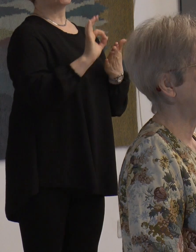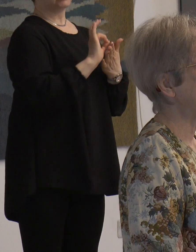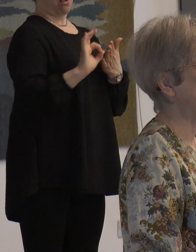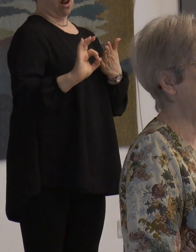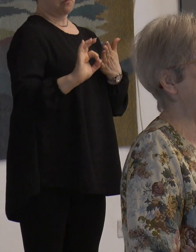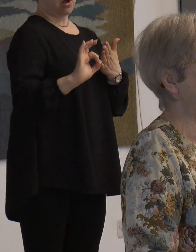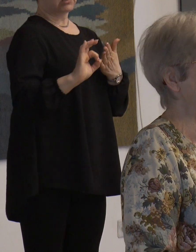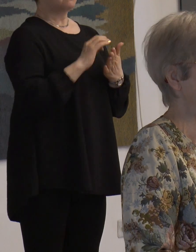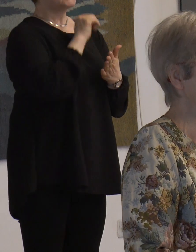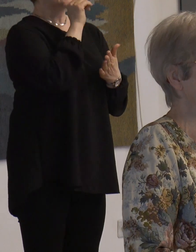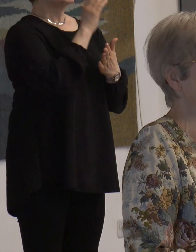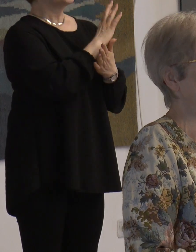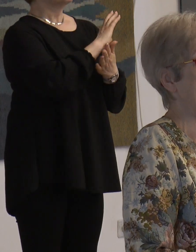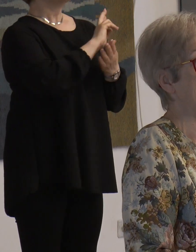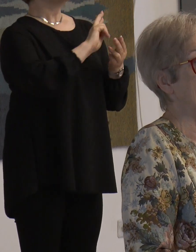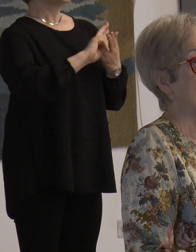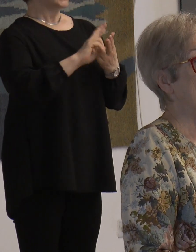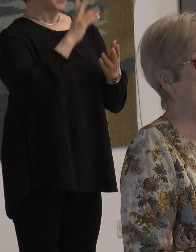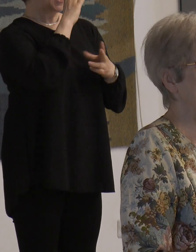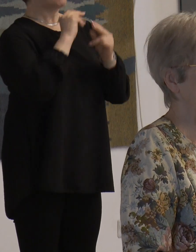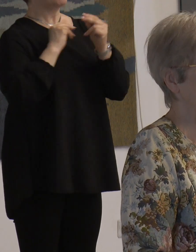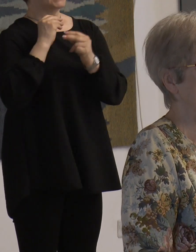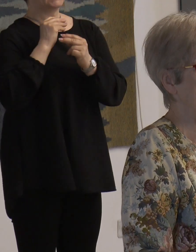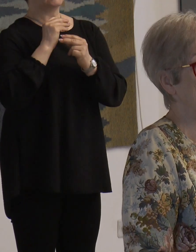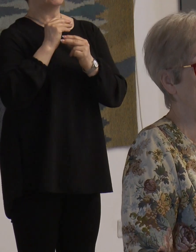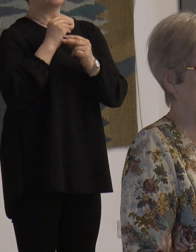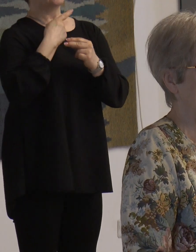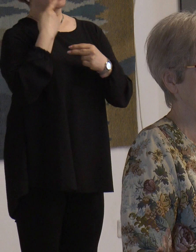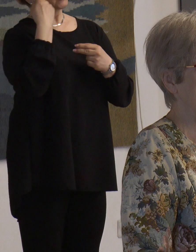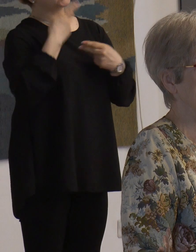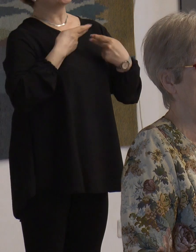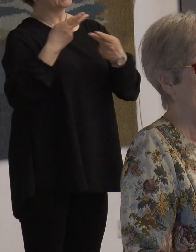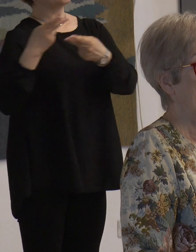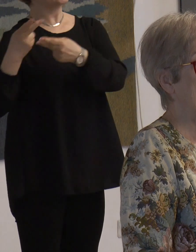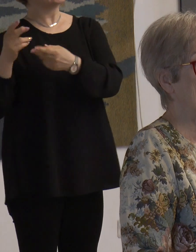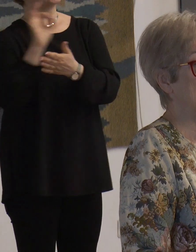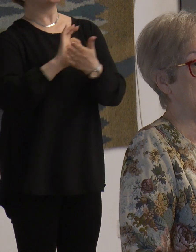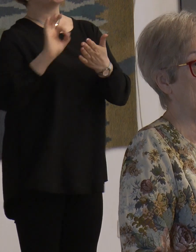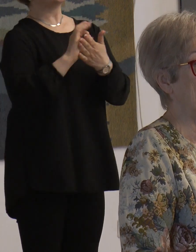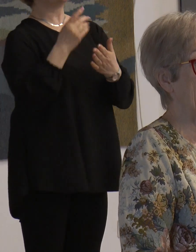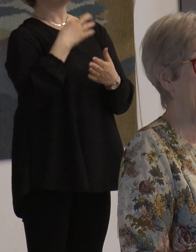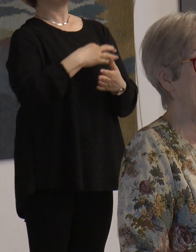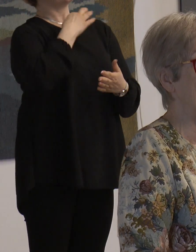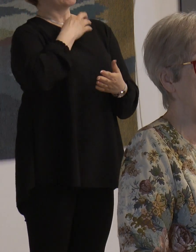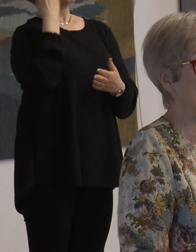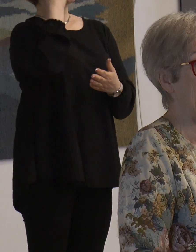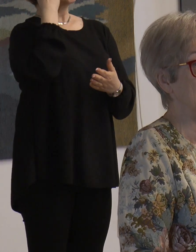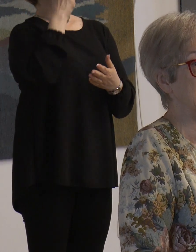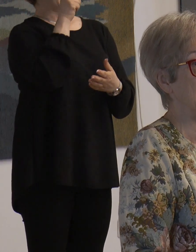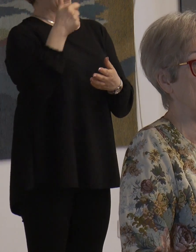hogy minél több emberhez juttassuk el költőink nemes gondolatait. Amik azt gondolom, hogy